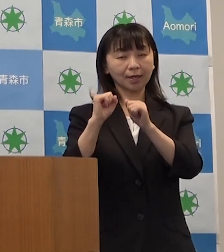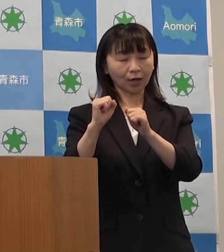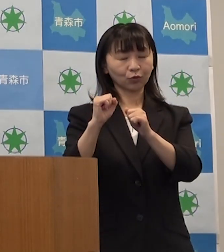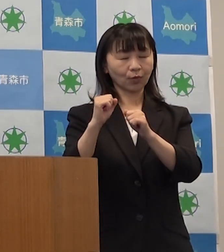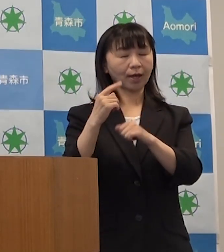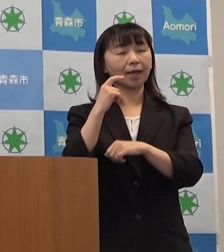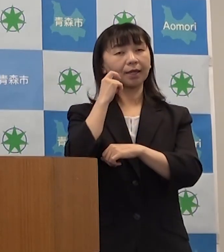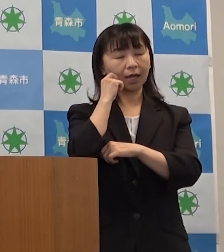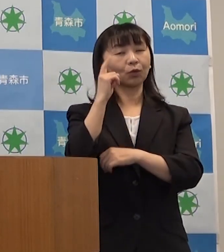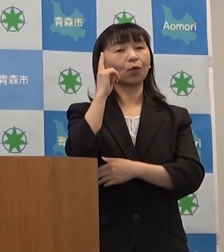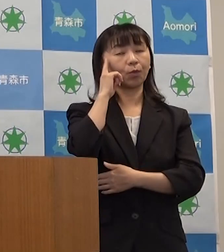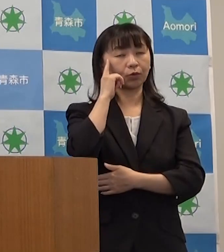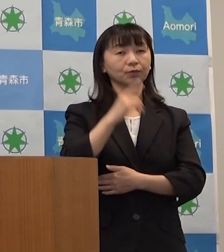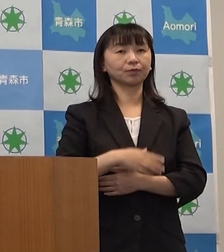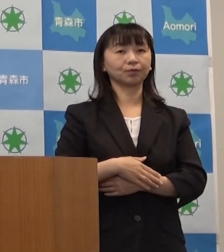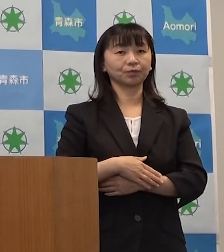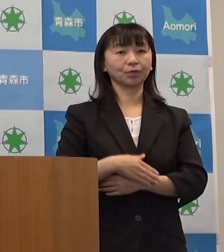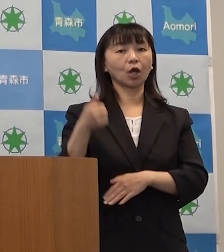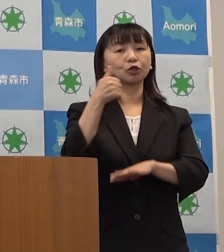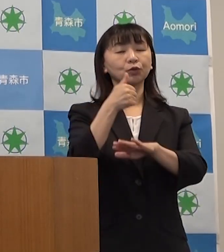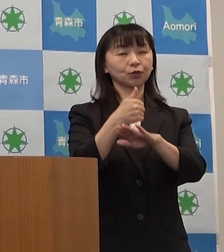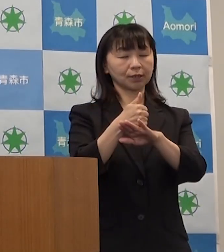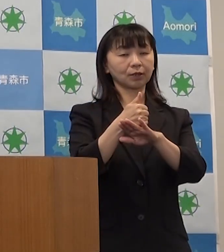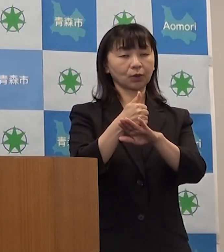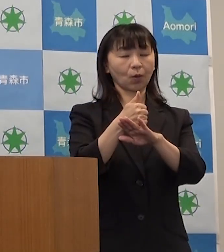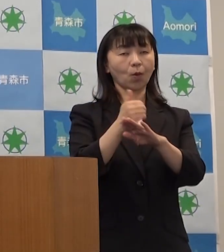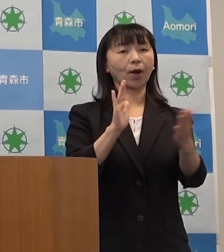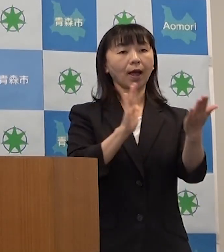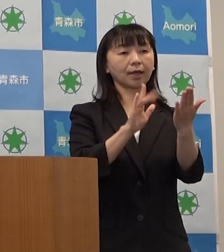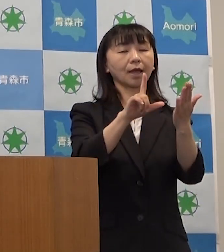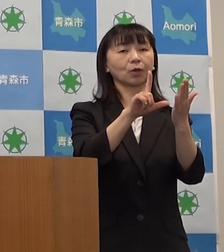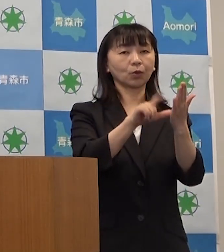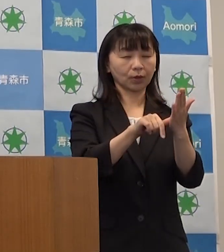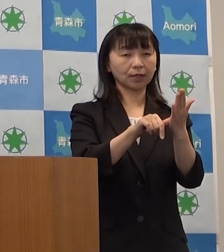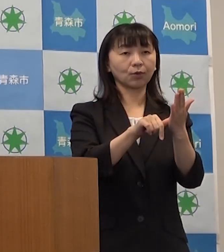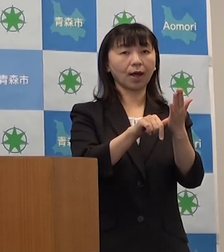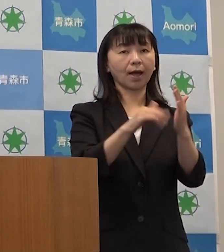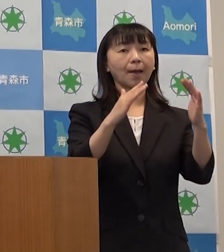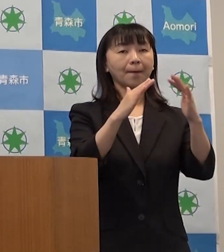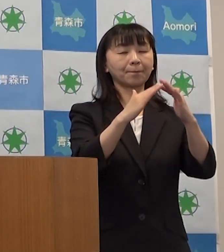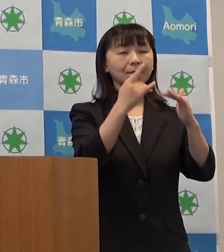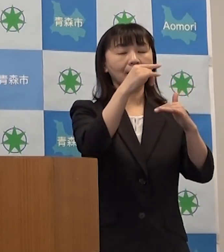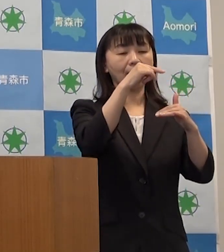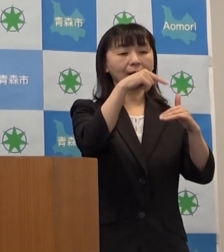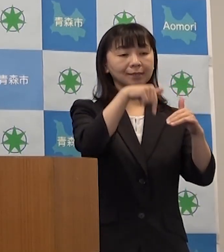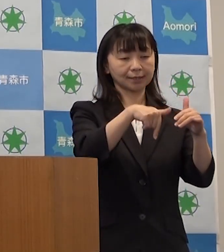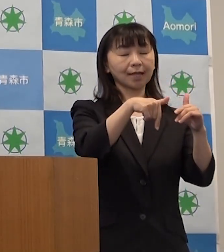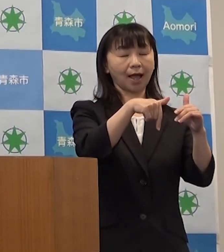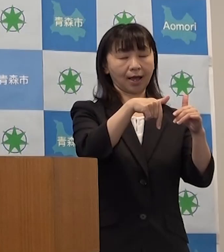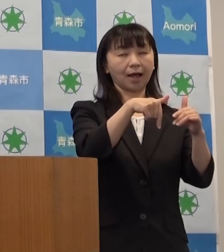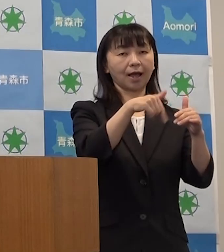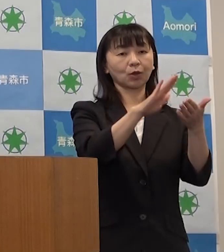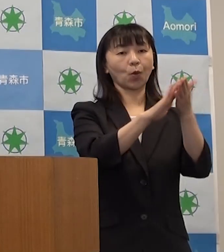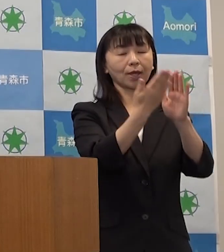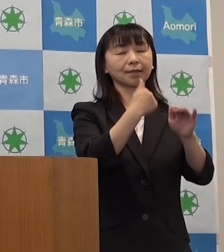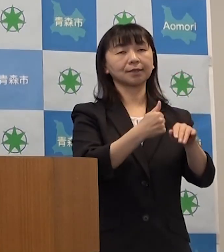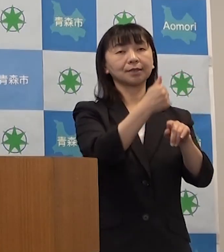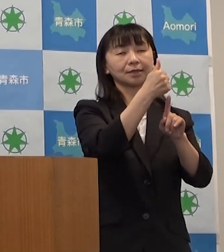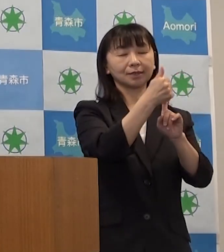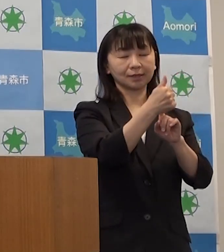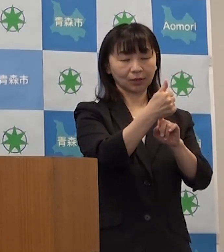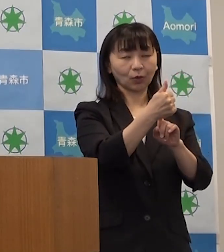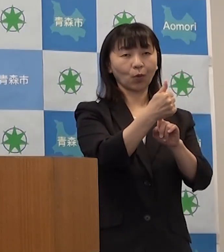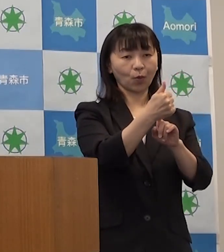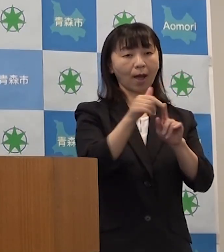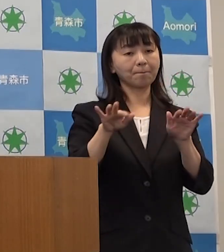ことが多いかと思うんですよ。で、就任会見の時はまだ宮下さんとはメールのやり取りしたぐらいだということでしたけども、